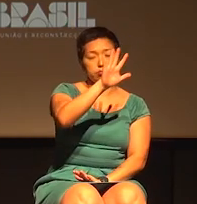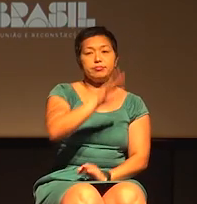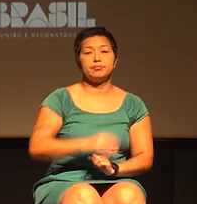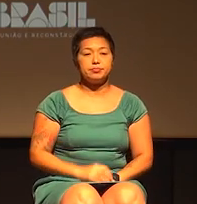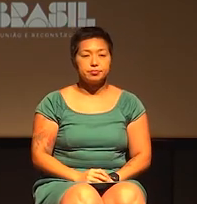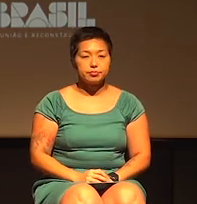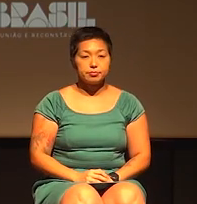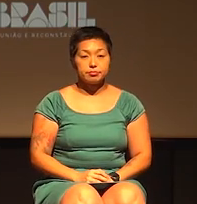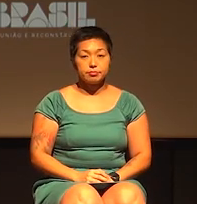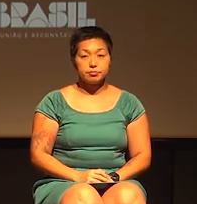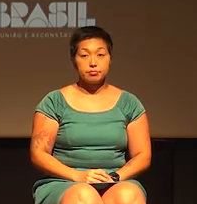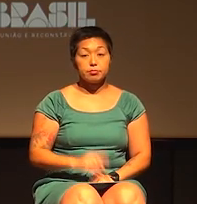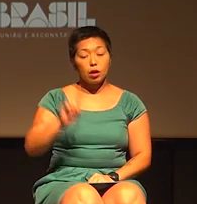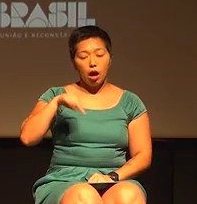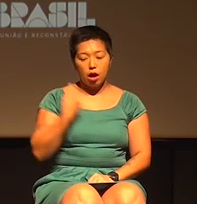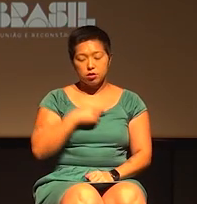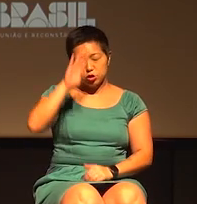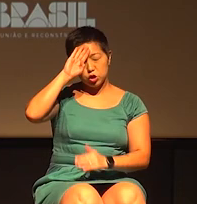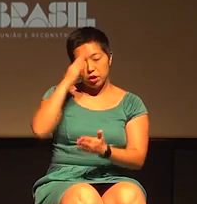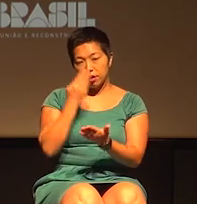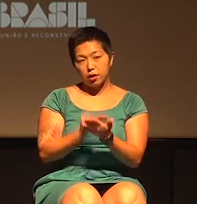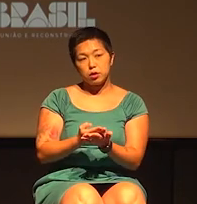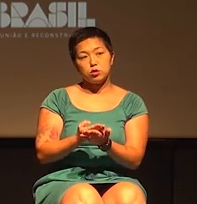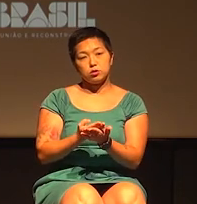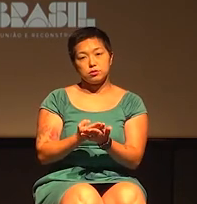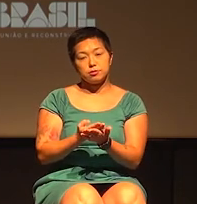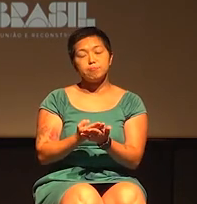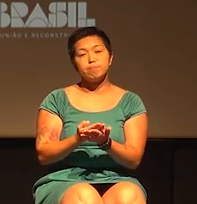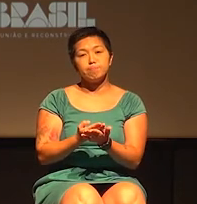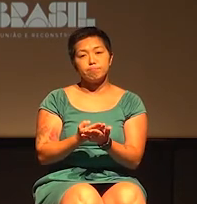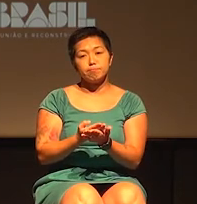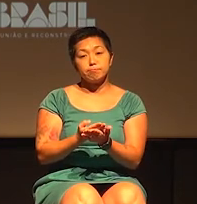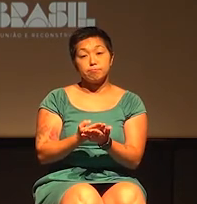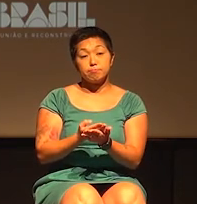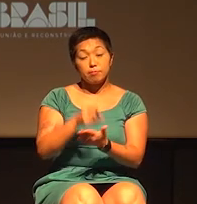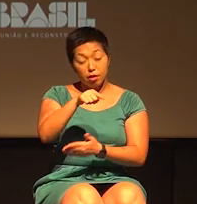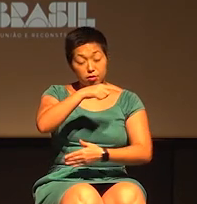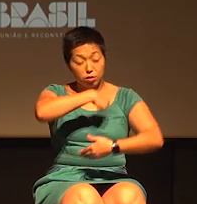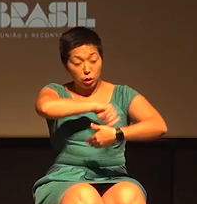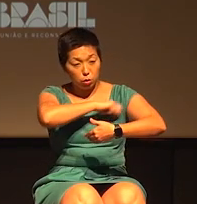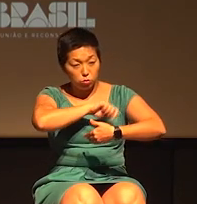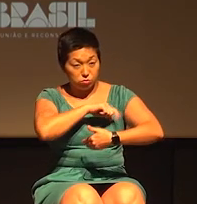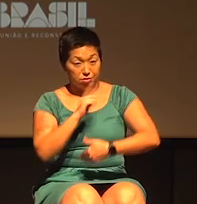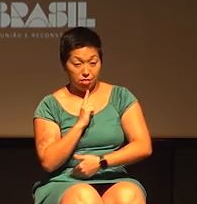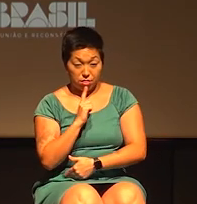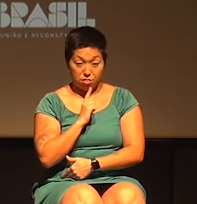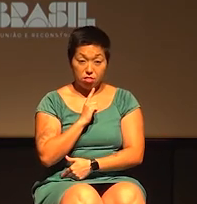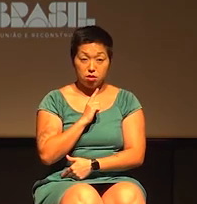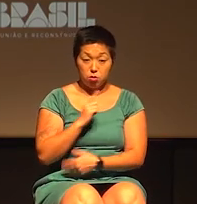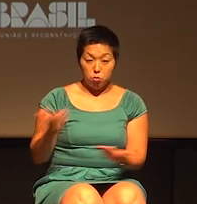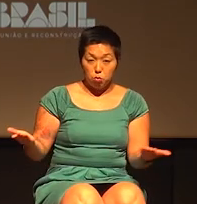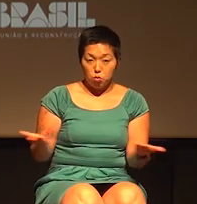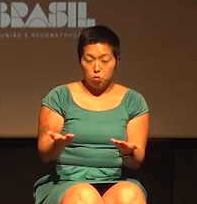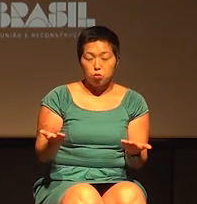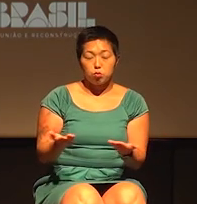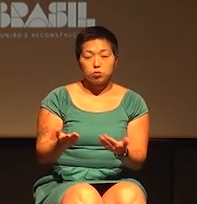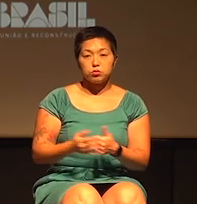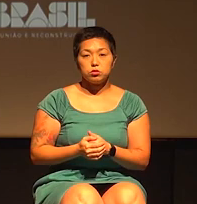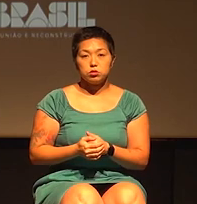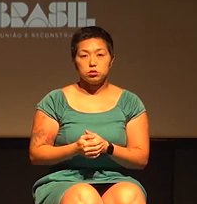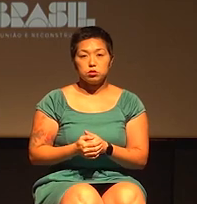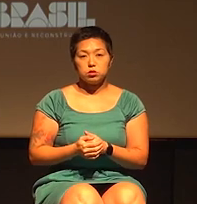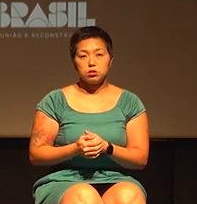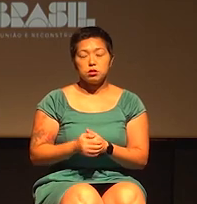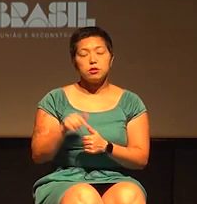e acreditamos muito que essas cozinhas que nós temos hoje eh O a